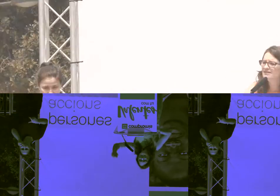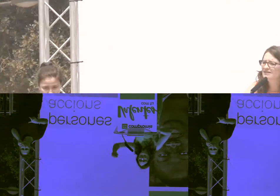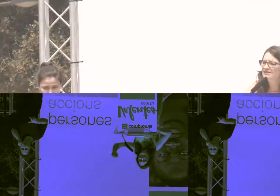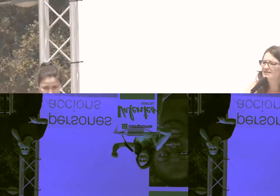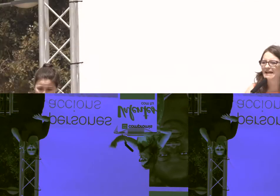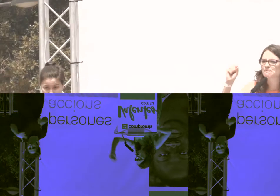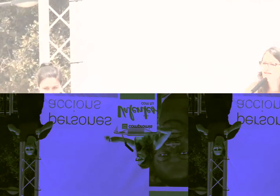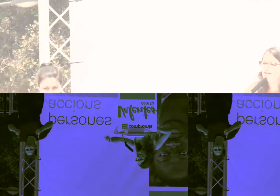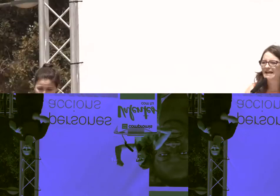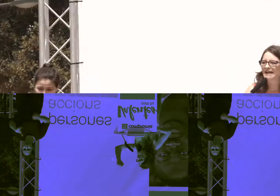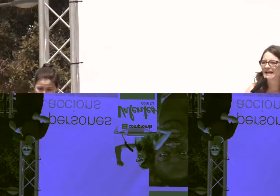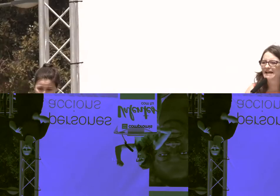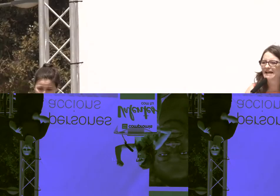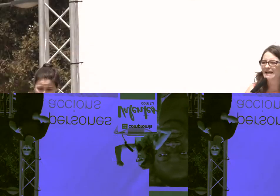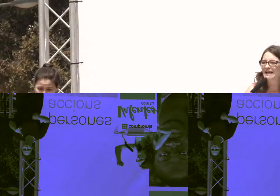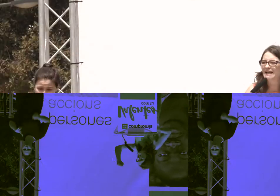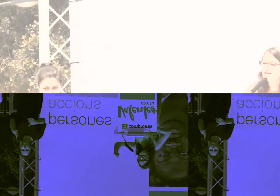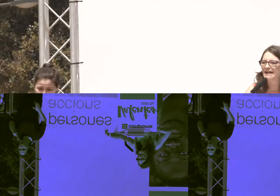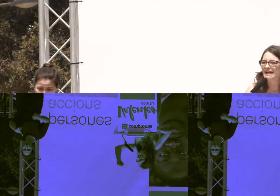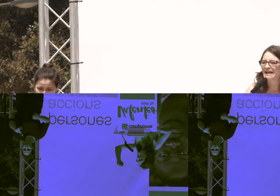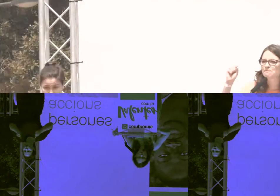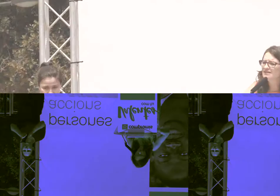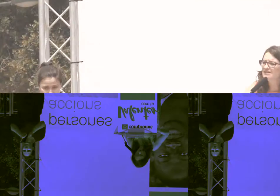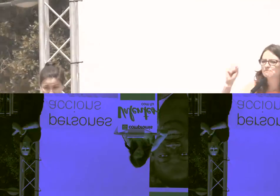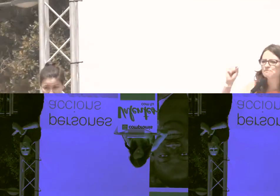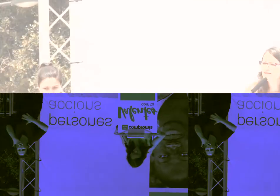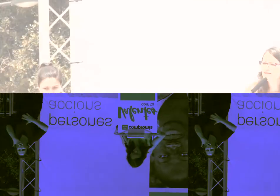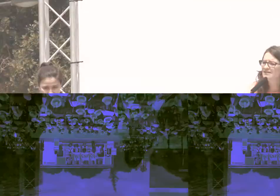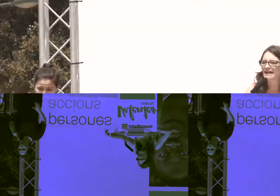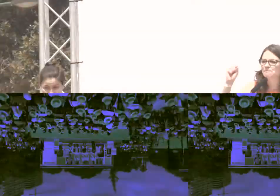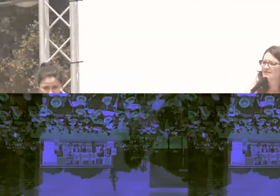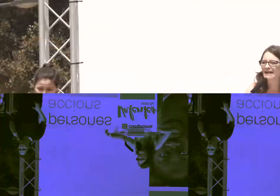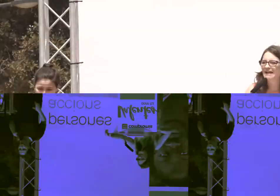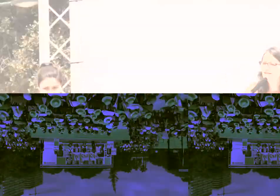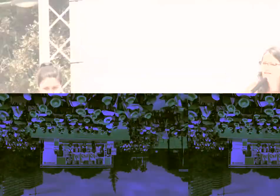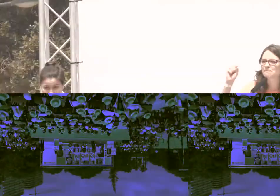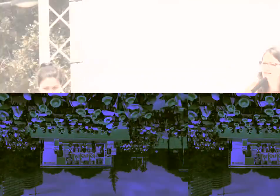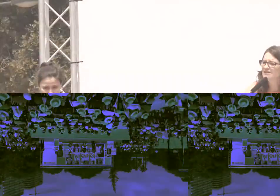coneix de color, ni de llengües, ni d'on ets benvingut.